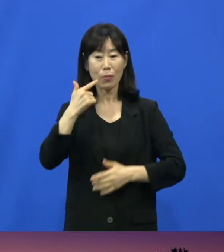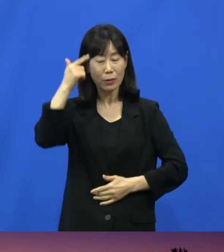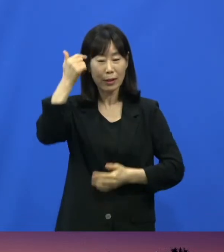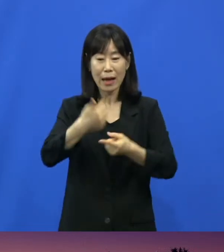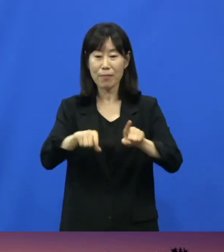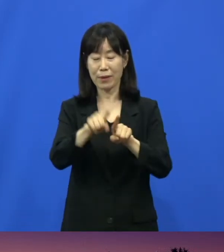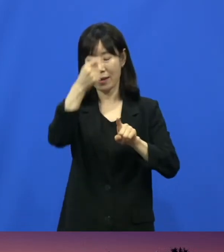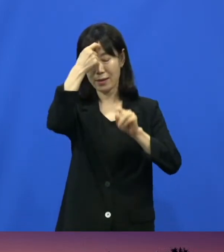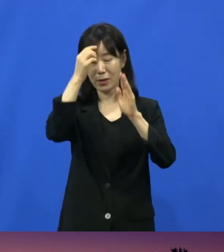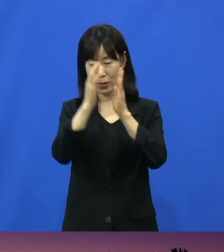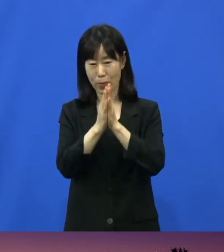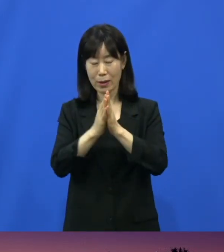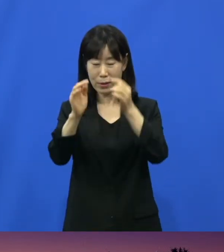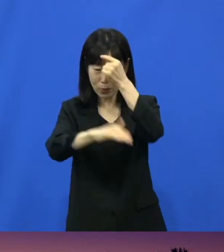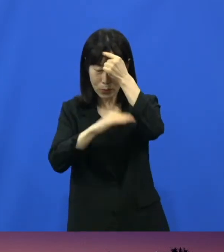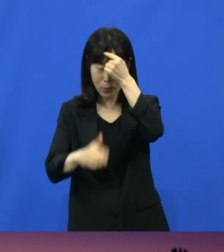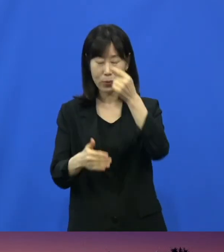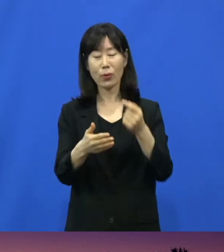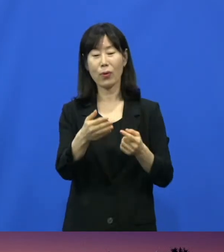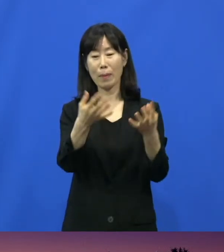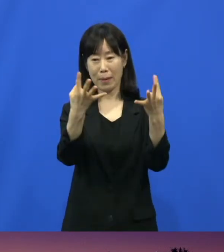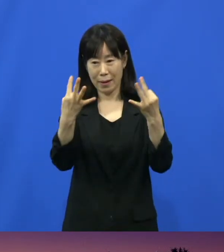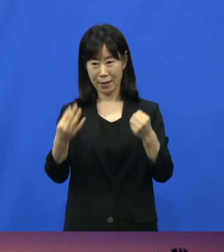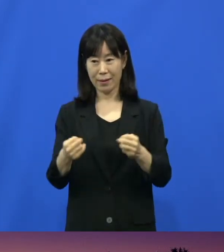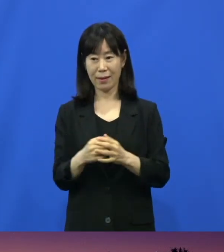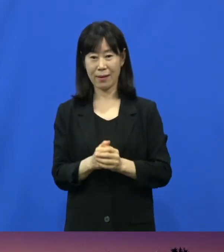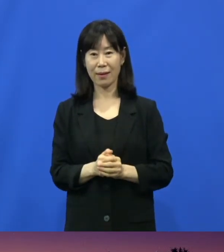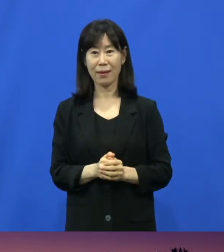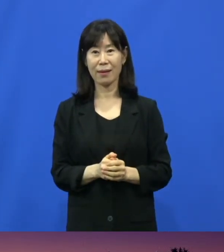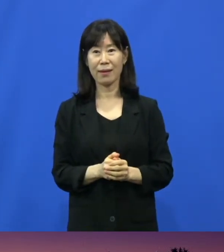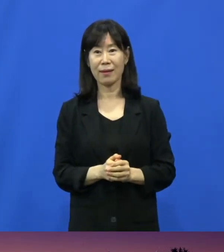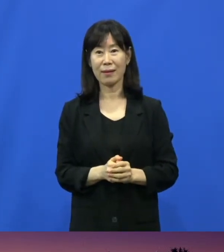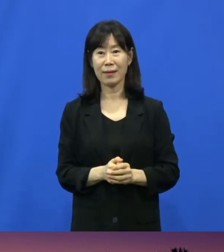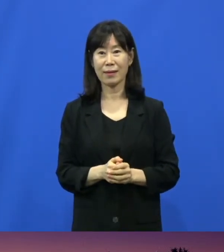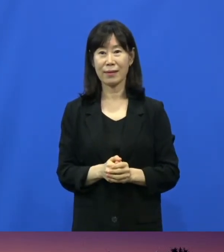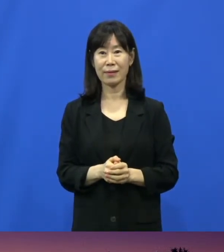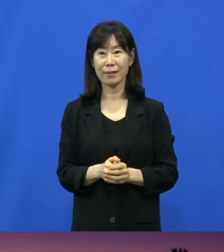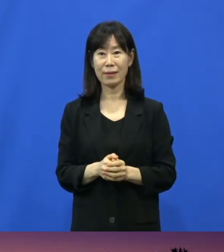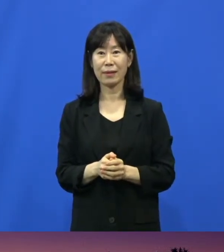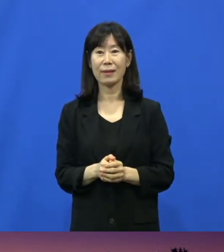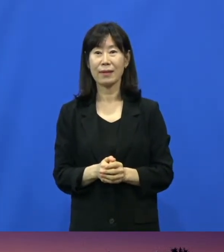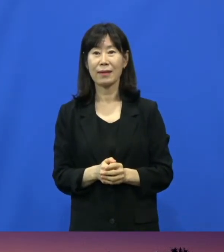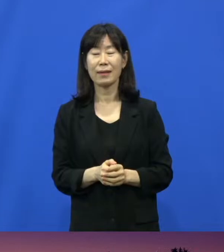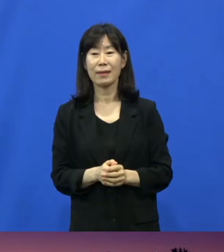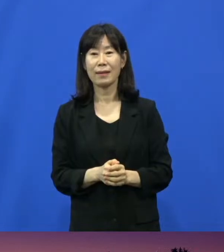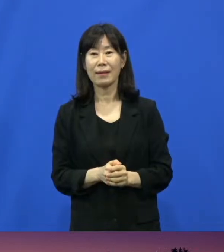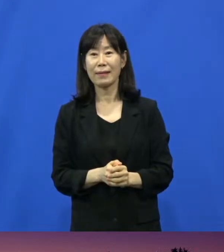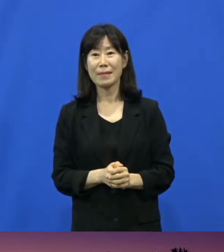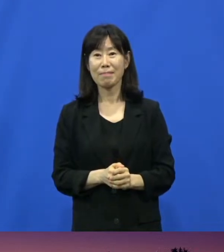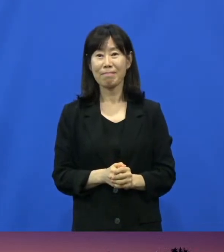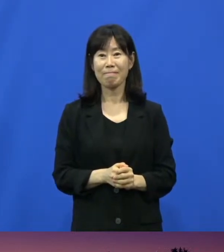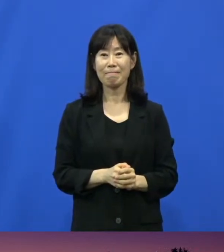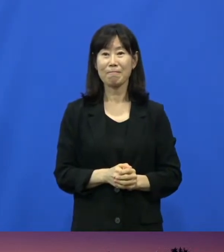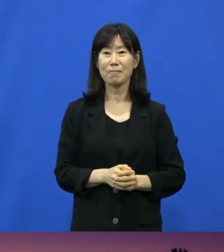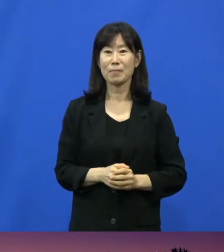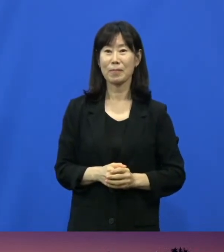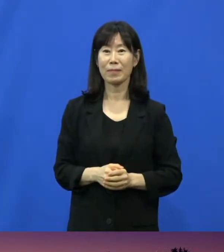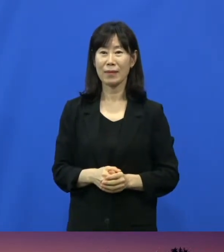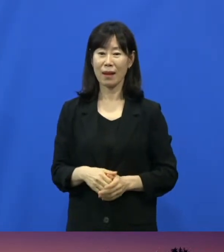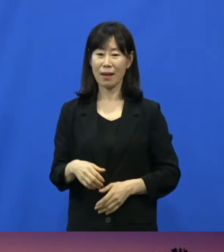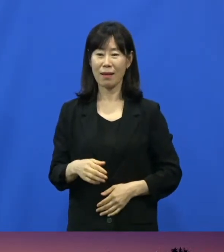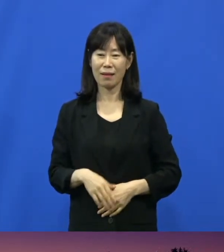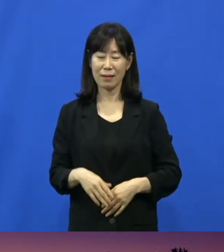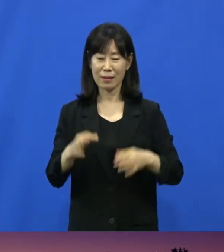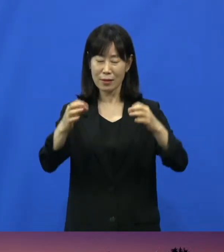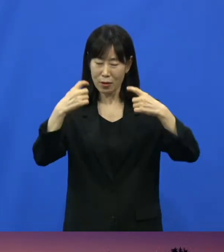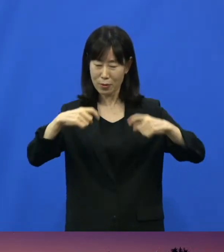정말 자리를 지킨다고 애를 쓰시는데 이게 마음이 통하는 거잖아요, 그죠? 아이고 피곤하고 힘들고